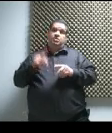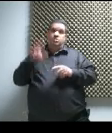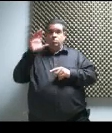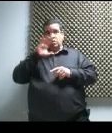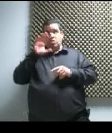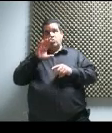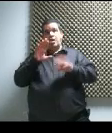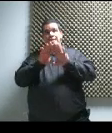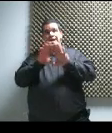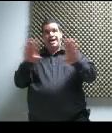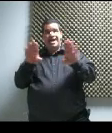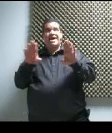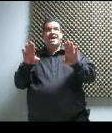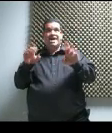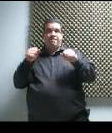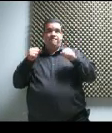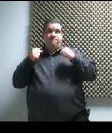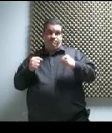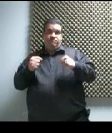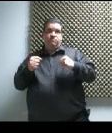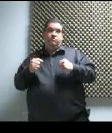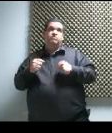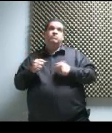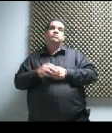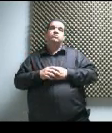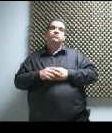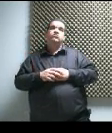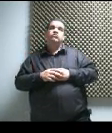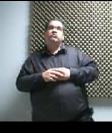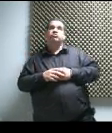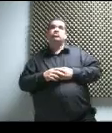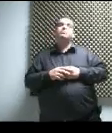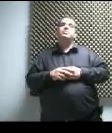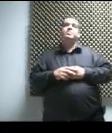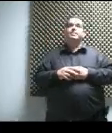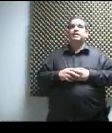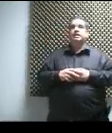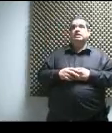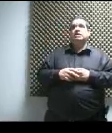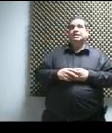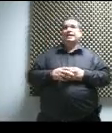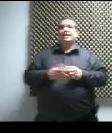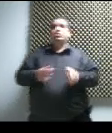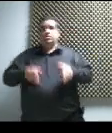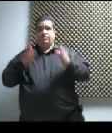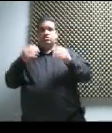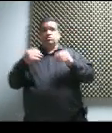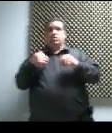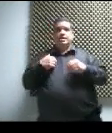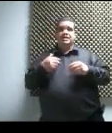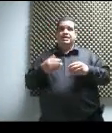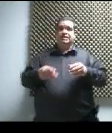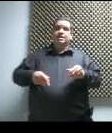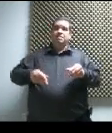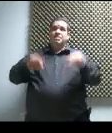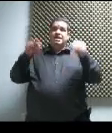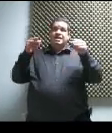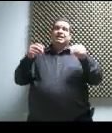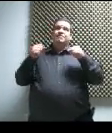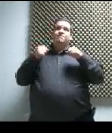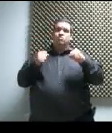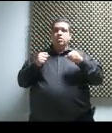bastante sólida de carga, la que no sea hecha por bloques, con creto armado. Y generalmente en edificios hay esas paredes. Pero